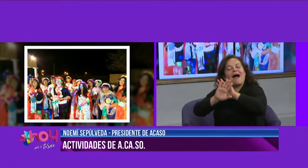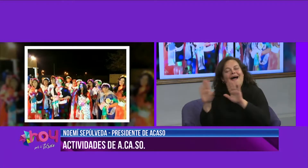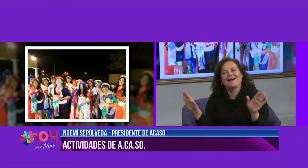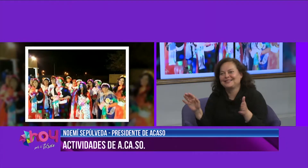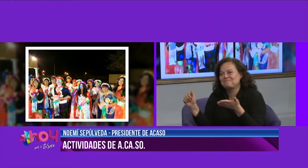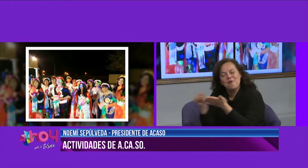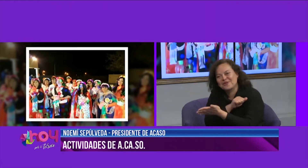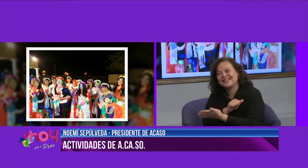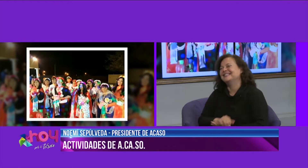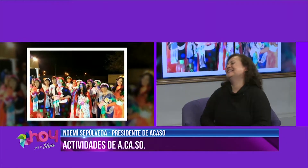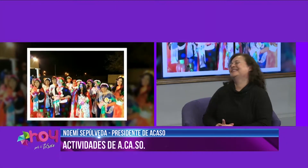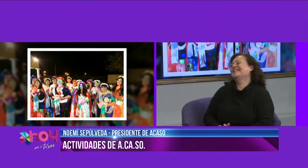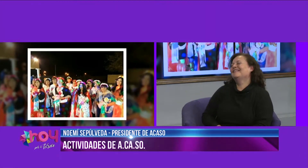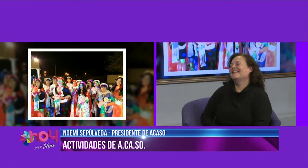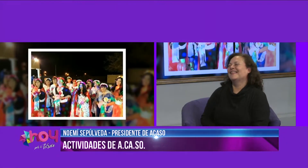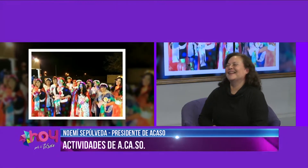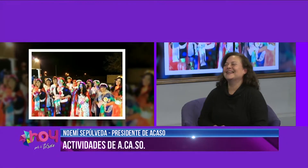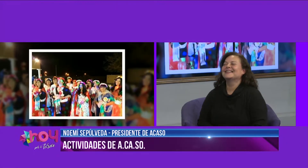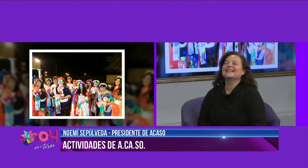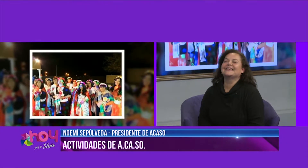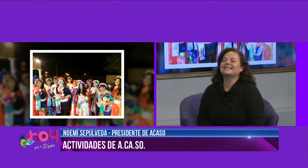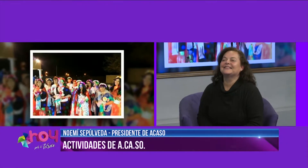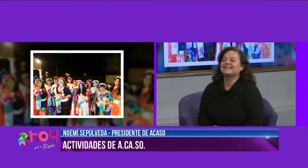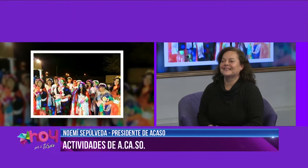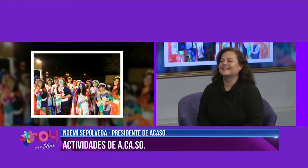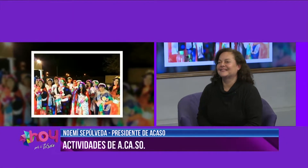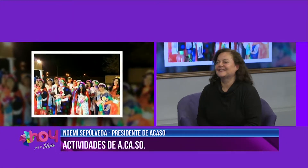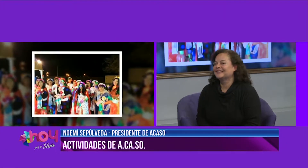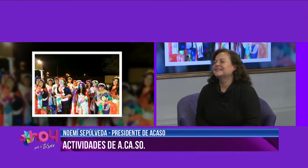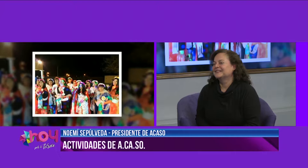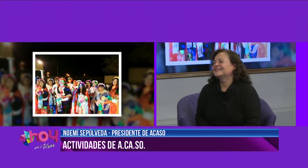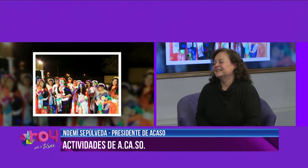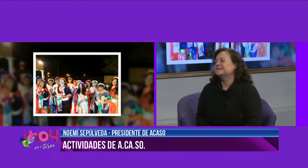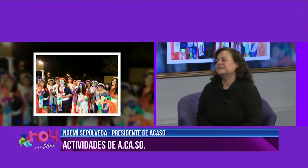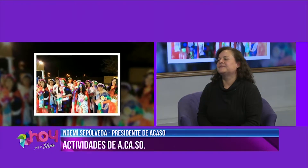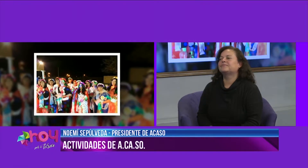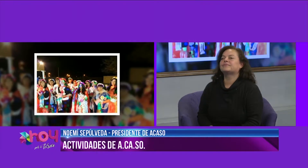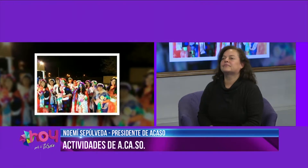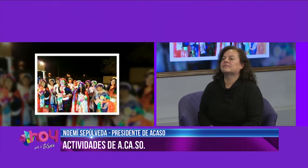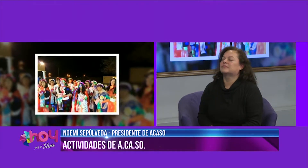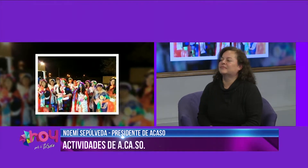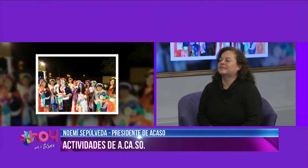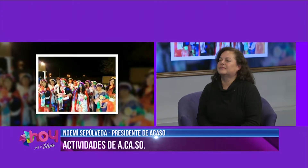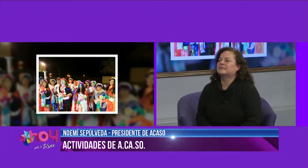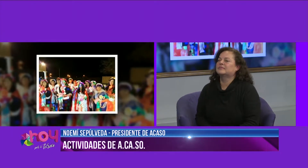Bien, todas estas aclaraciones vienen bien estas aclaraciones. Son cada vez más los interesados que llegan.